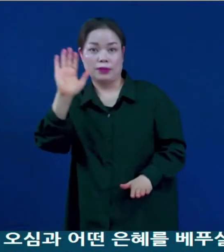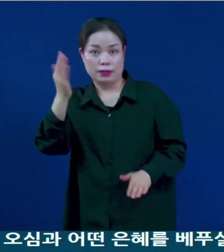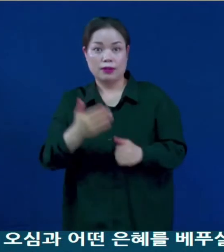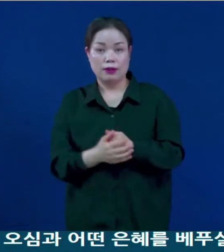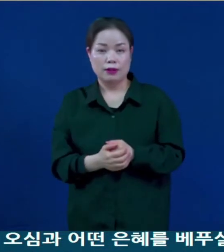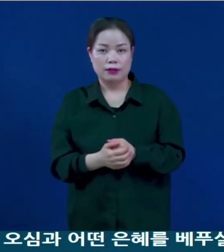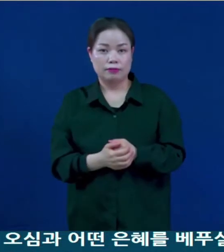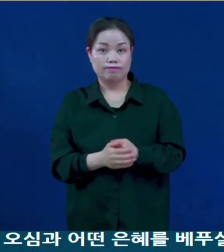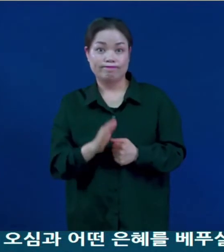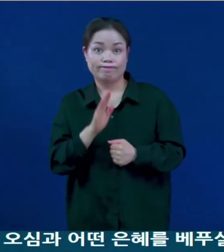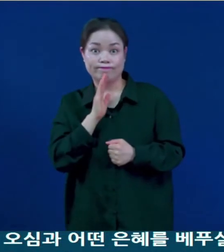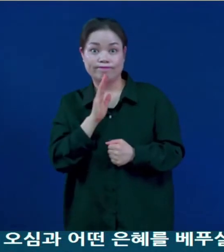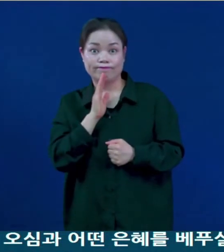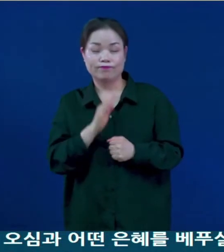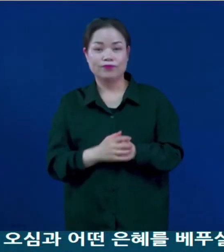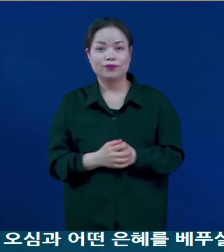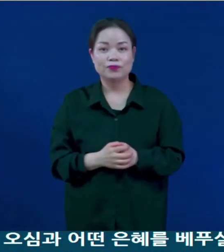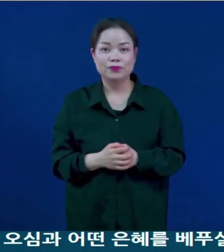맞습니다.